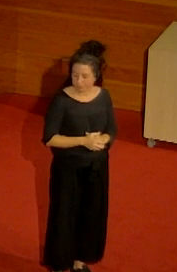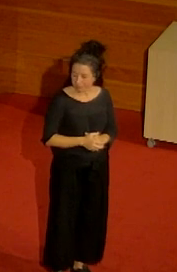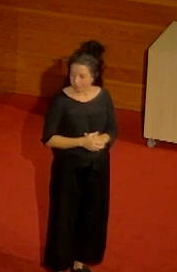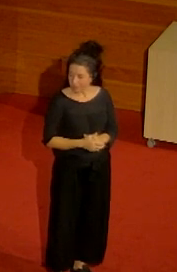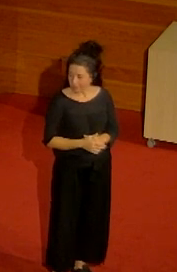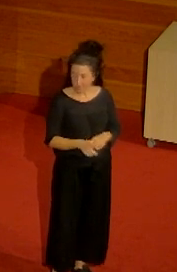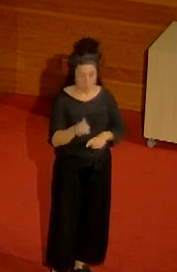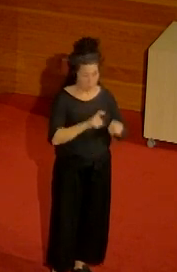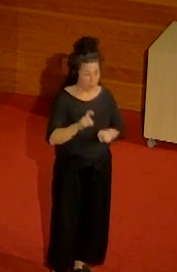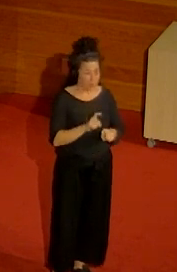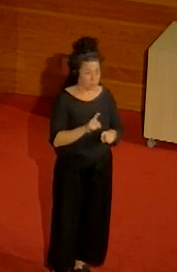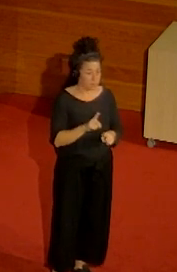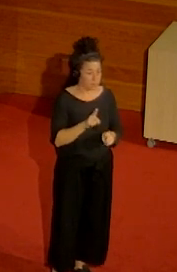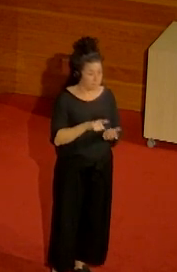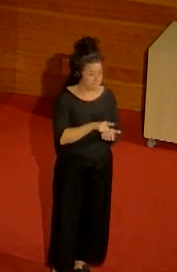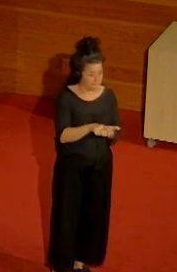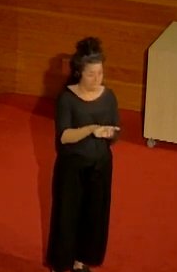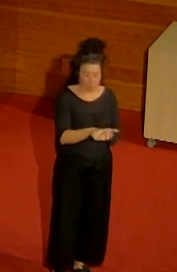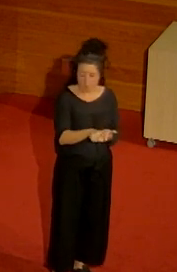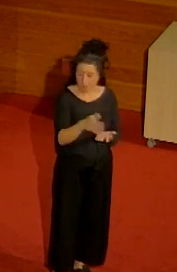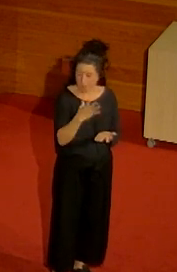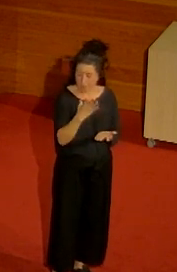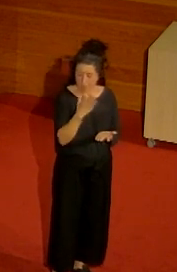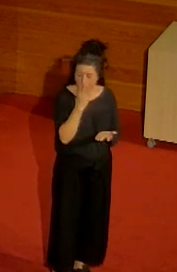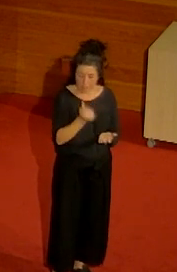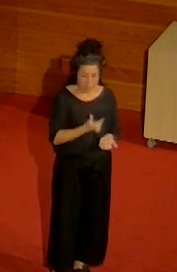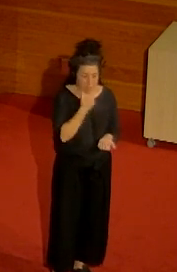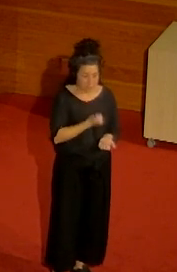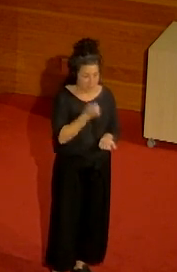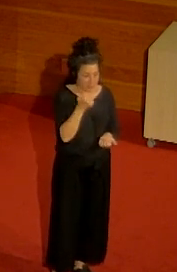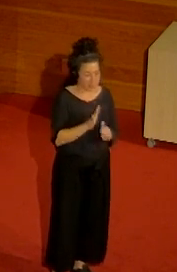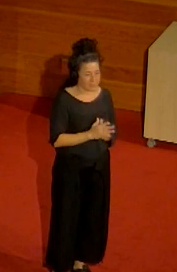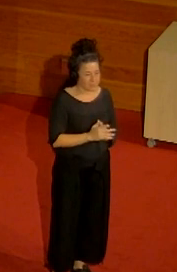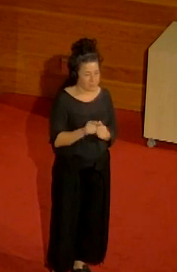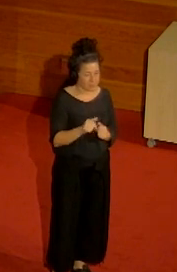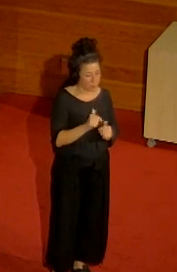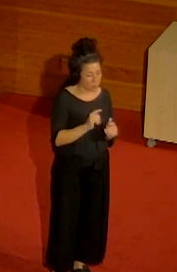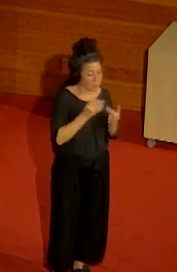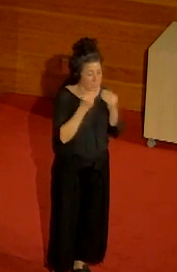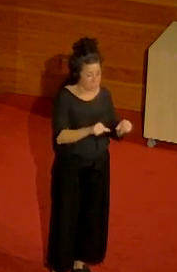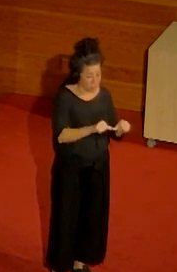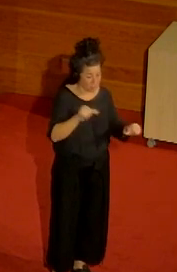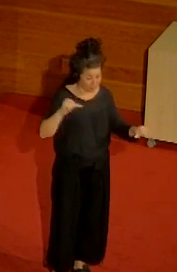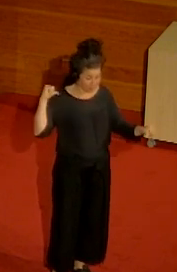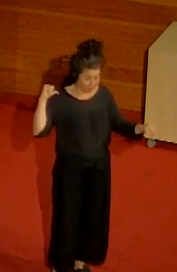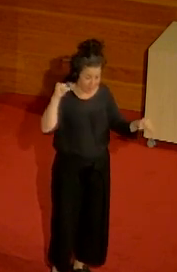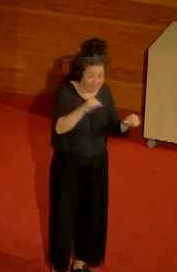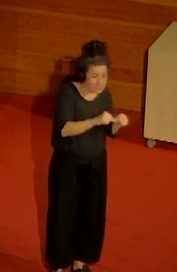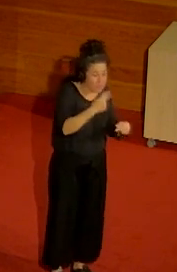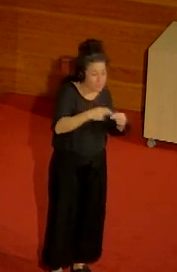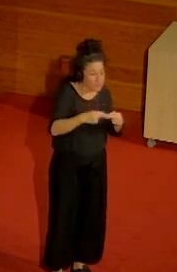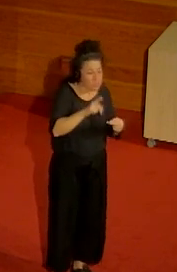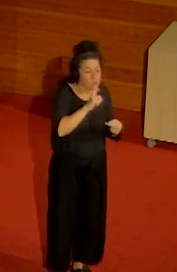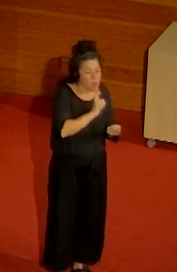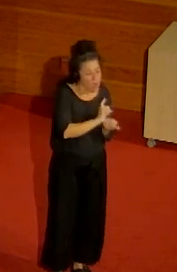más fácil entender lo que ocurrió Pero esto es un poco la evolución histórica de las de las fronteras